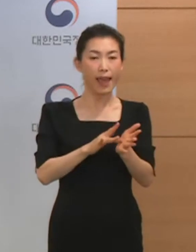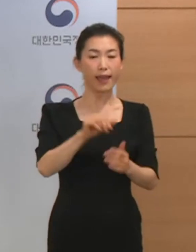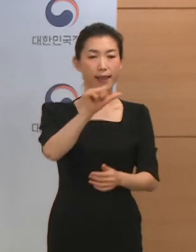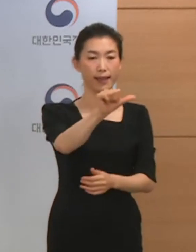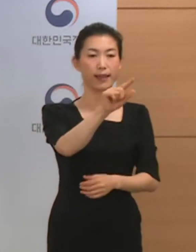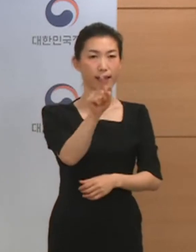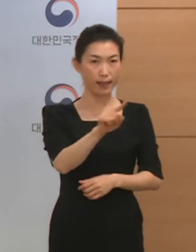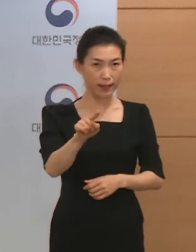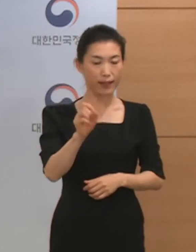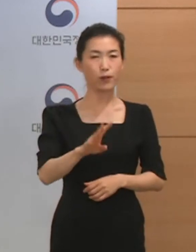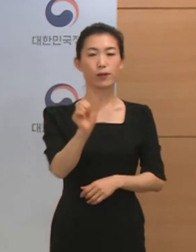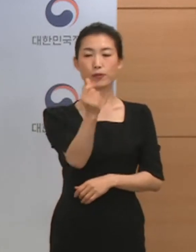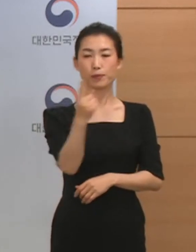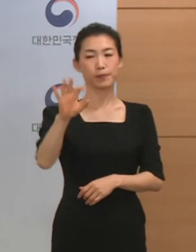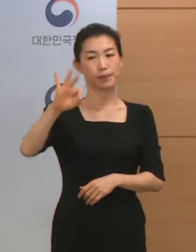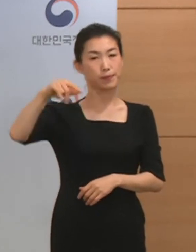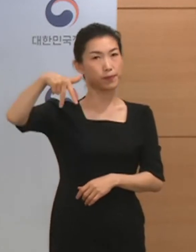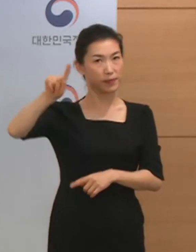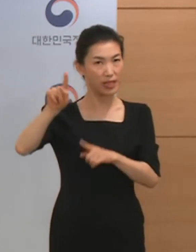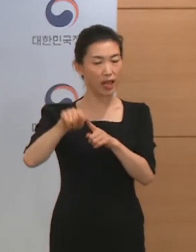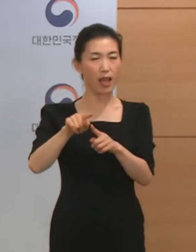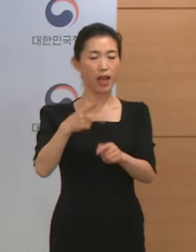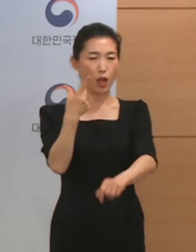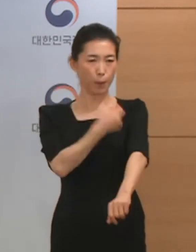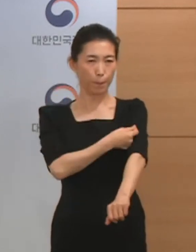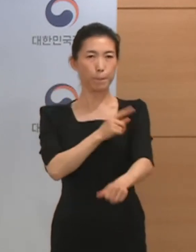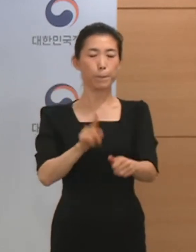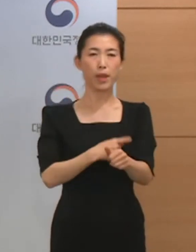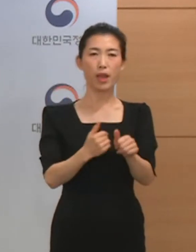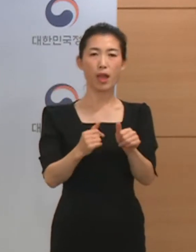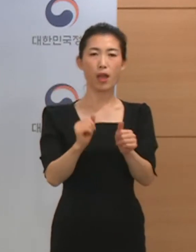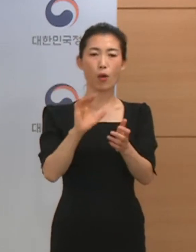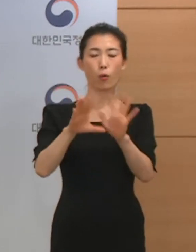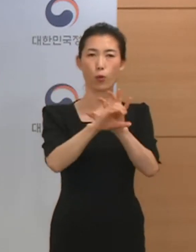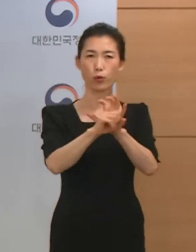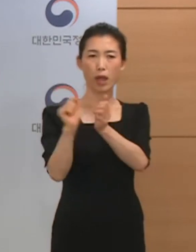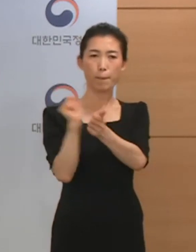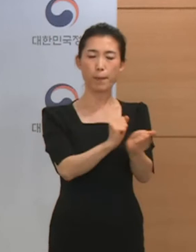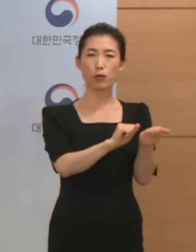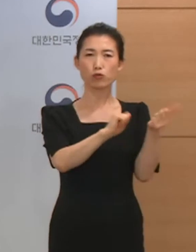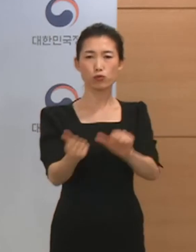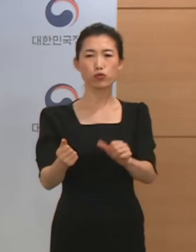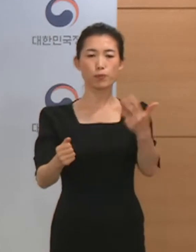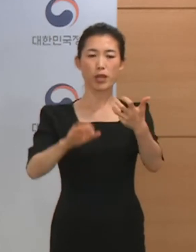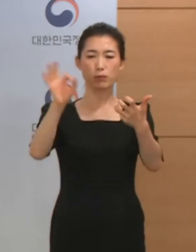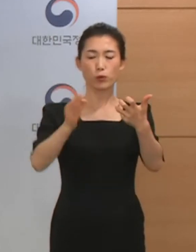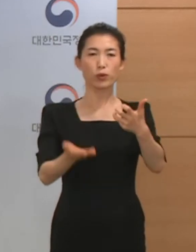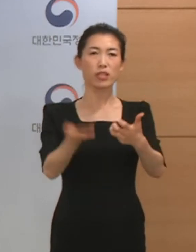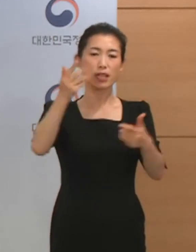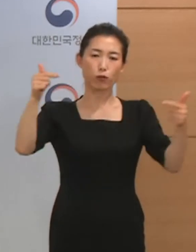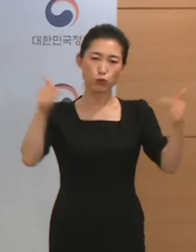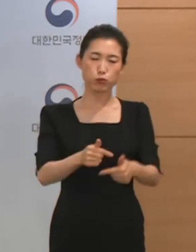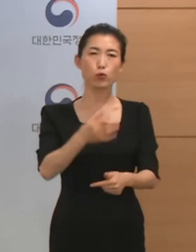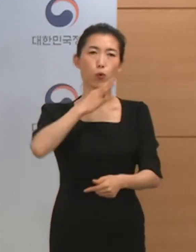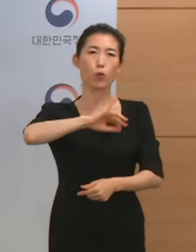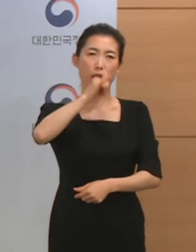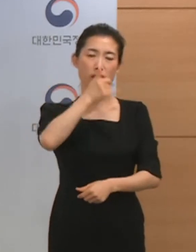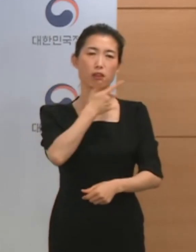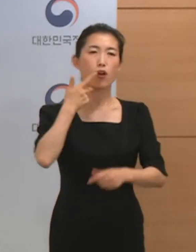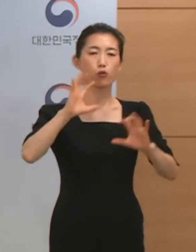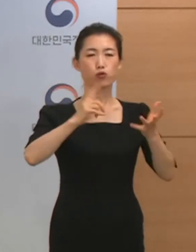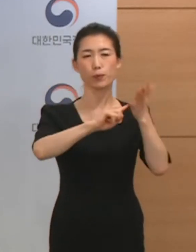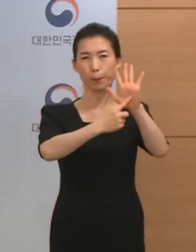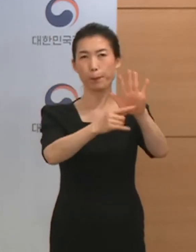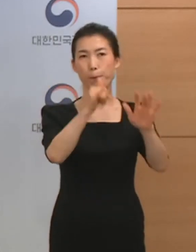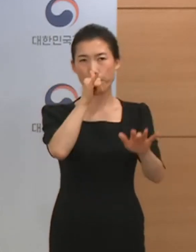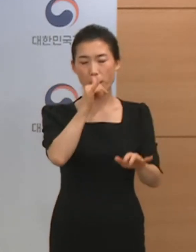아스트라제네카와 화이자가 코로나로 인한 사망을 80% 차단한다는 영국 보건당국의 결과에 이어